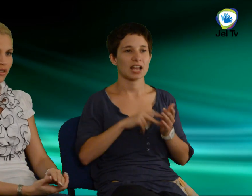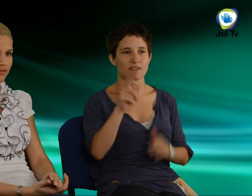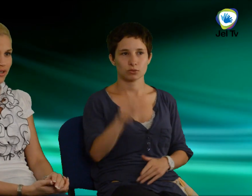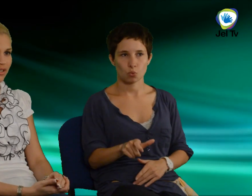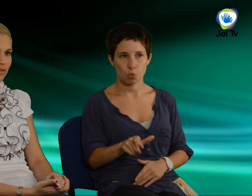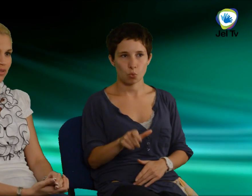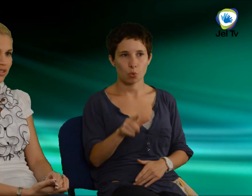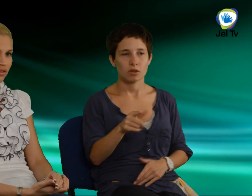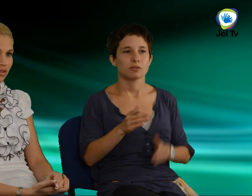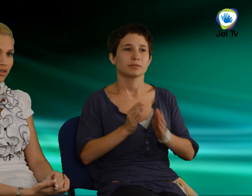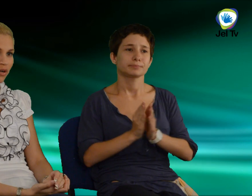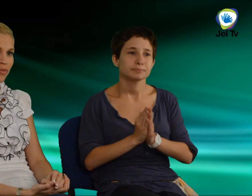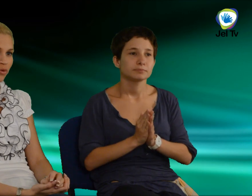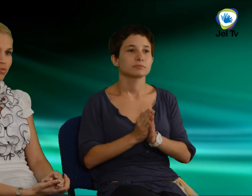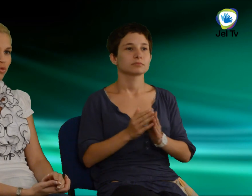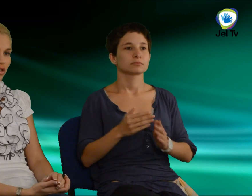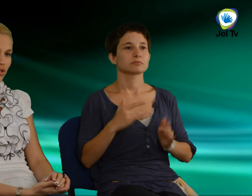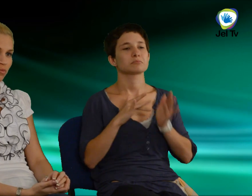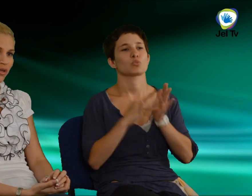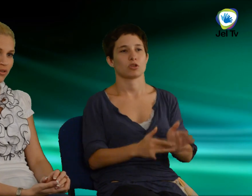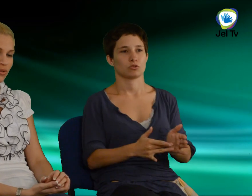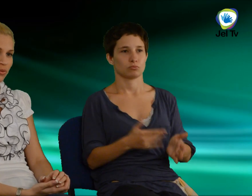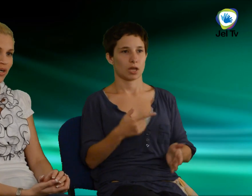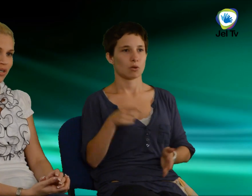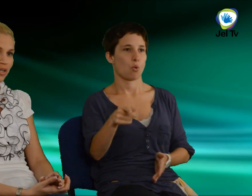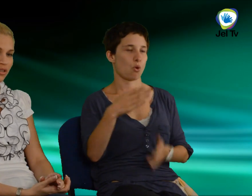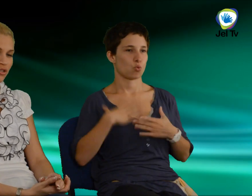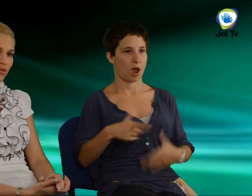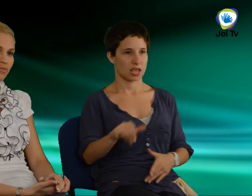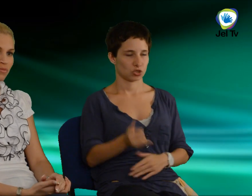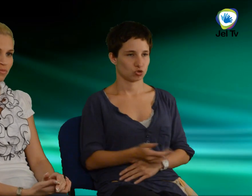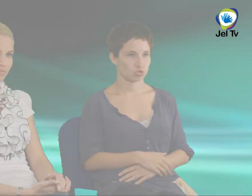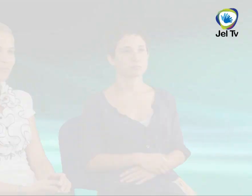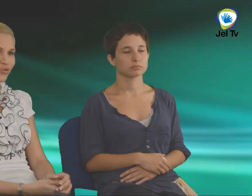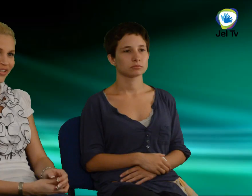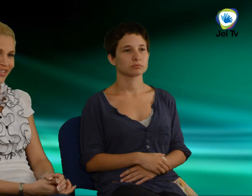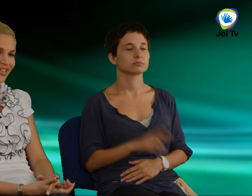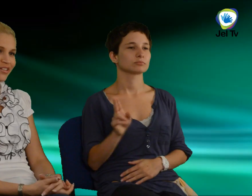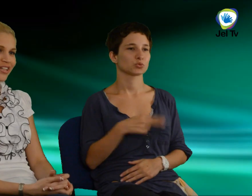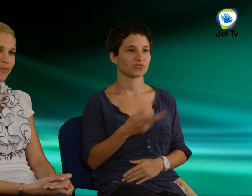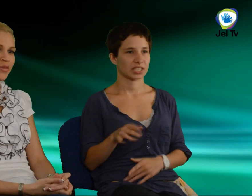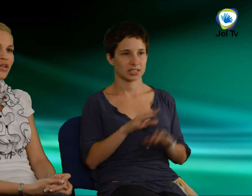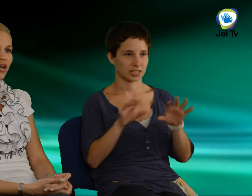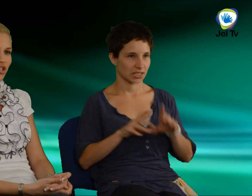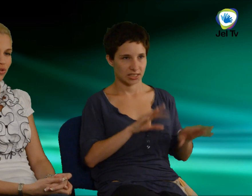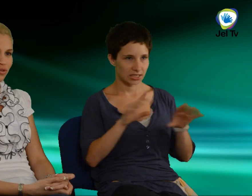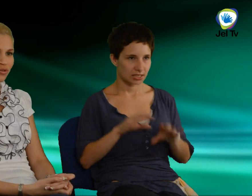aki felkért minket arra, hogy mutassuk be az ő ruháját is. Bűvészkedtem, hasonló